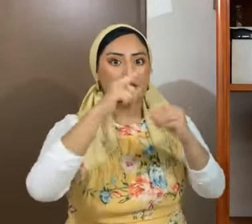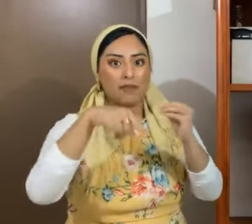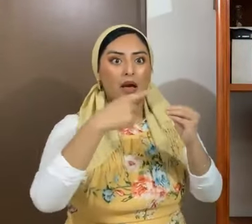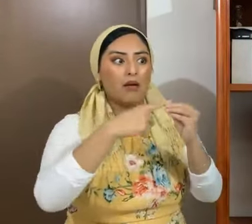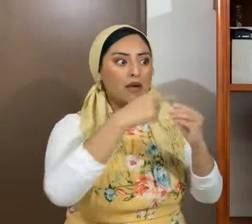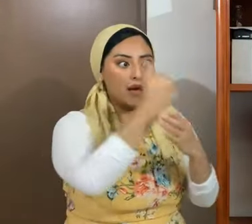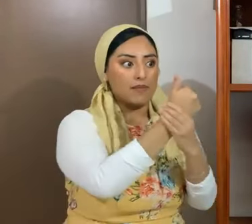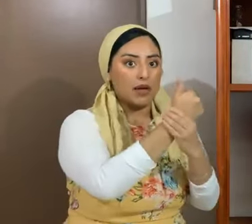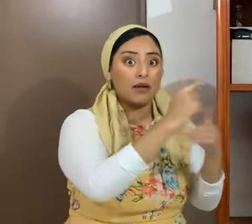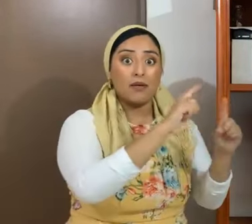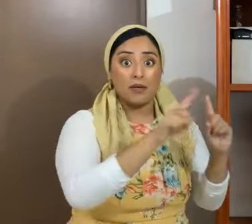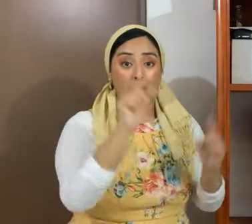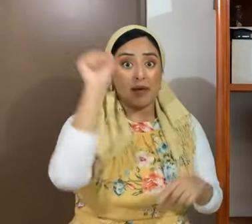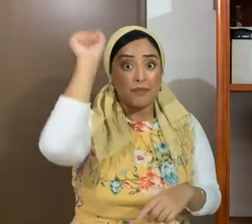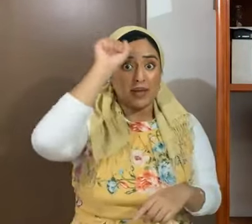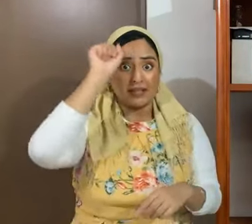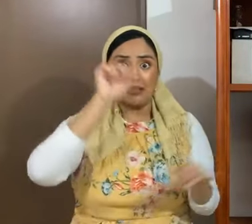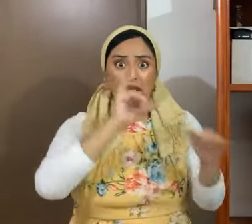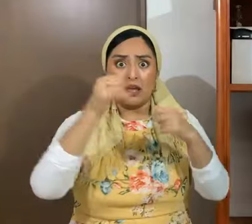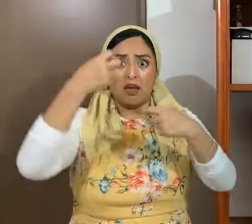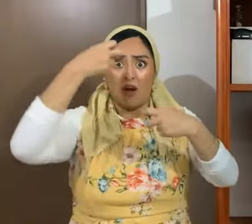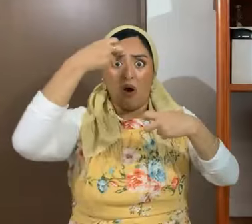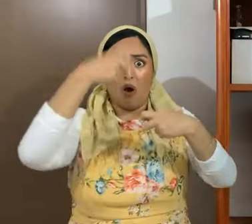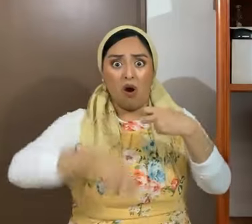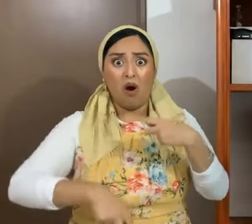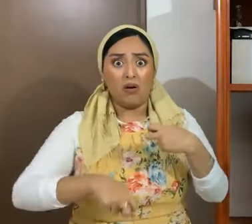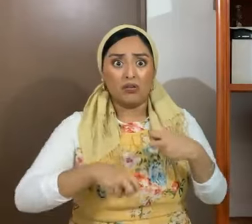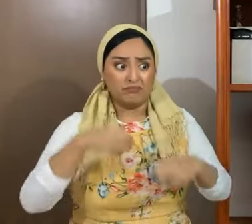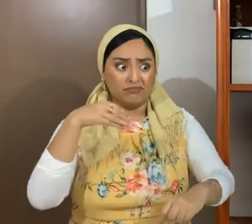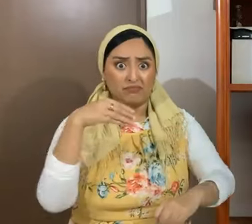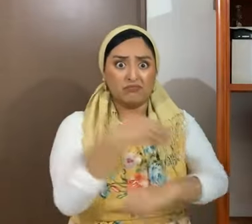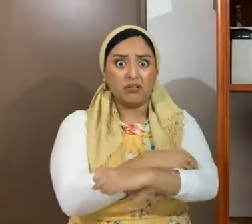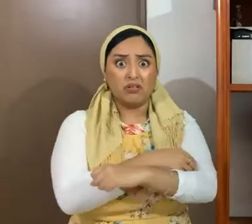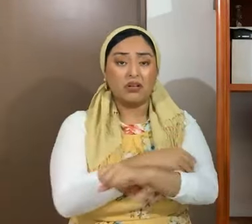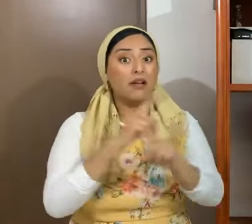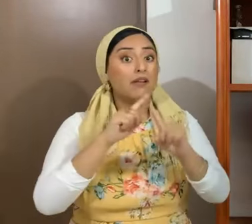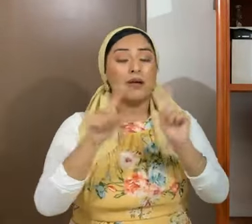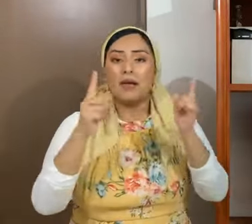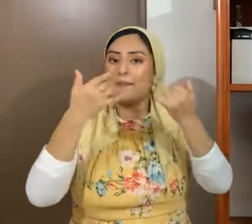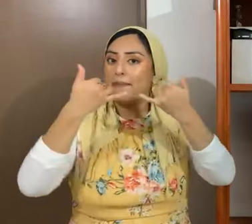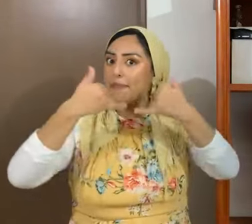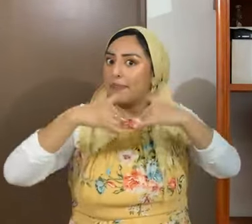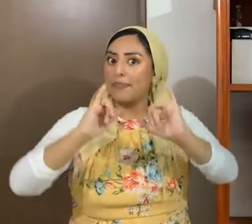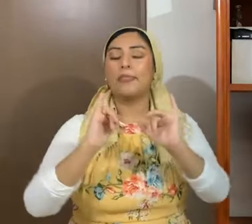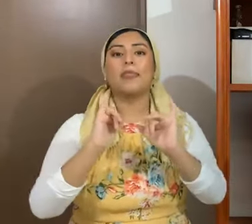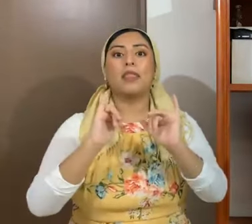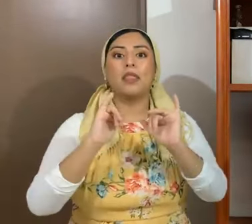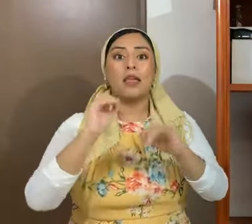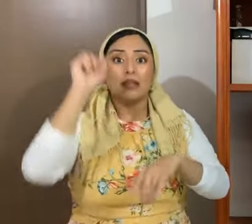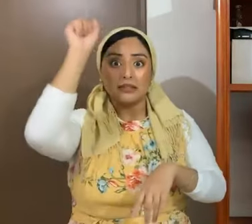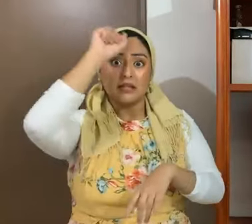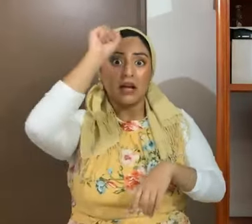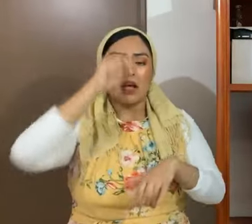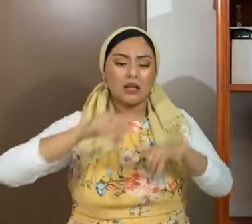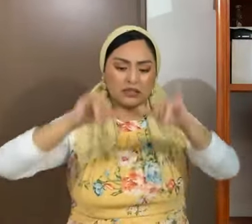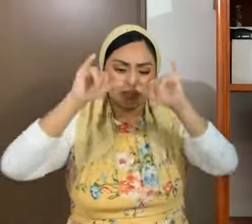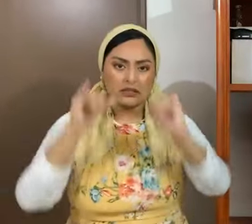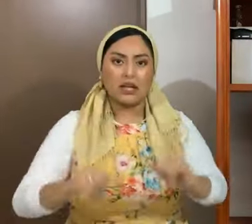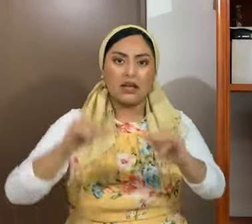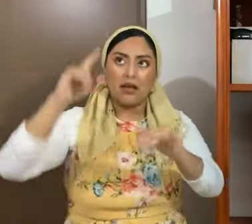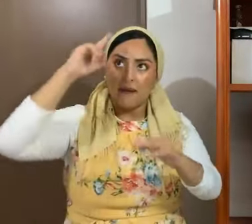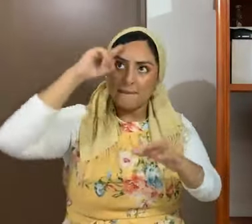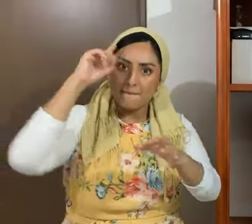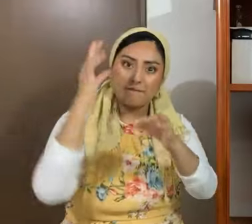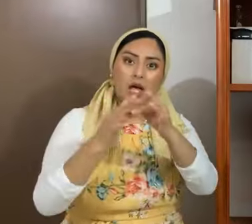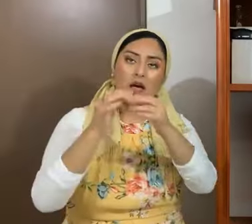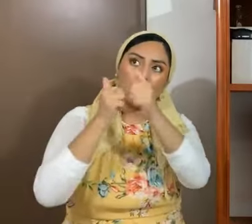pero también para Sara haber pasado todo eso, pues fueron eventos fuertes, pero aún así se mantuvo fiel y